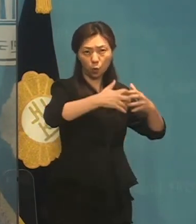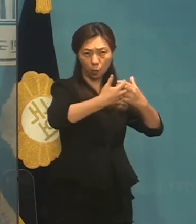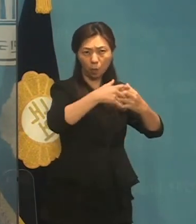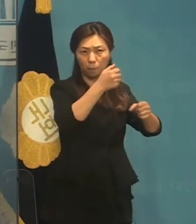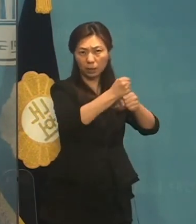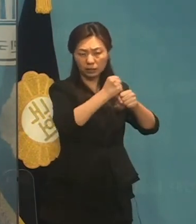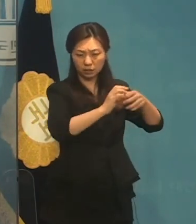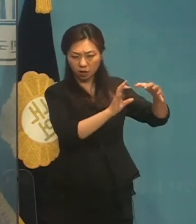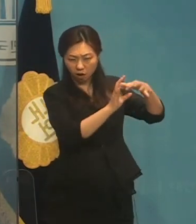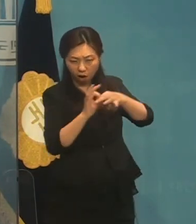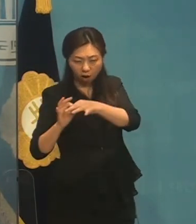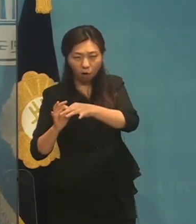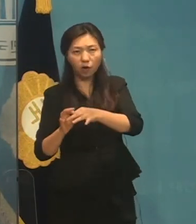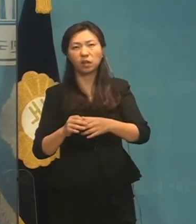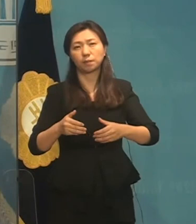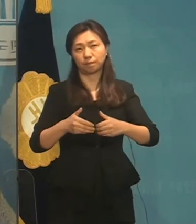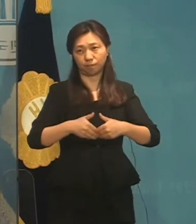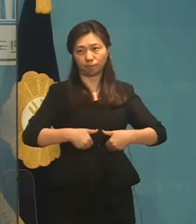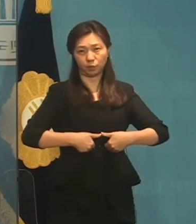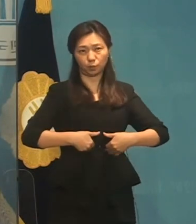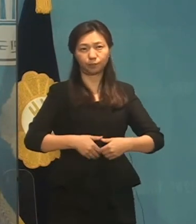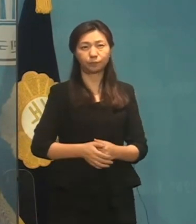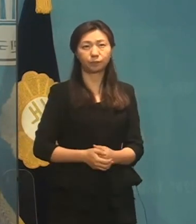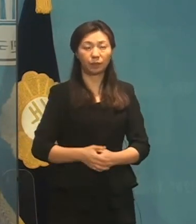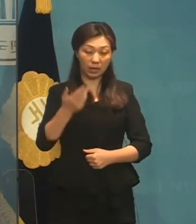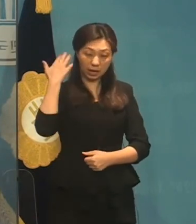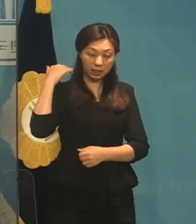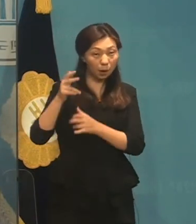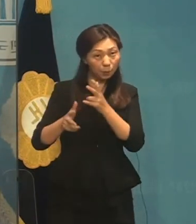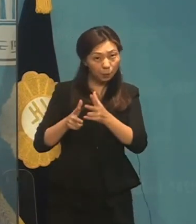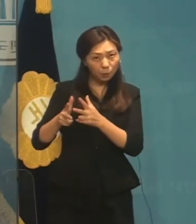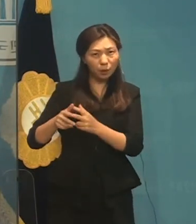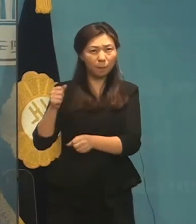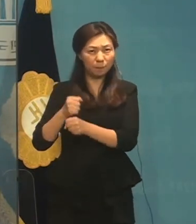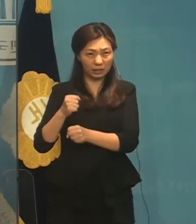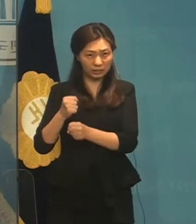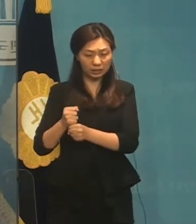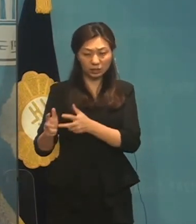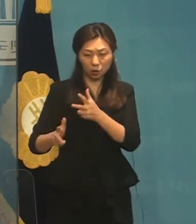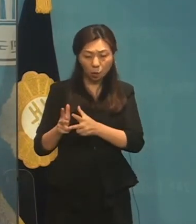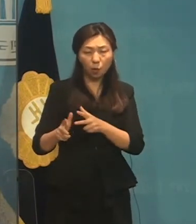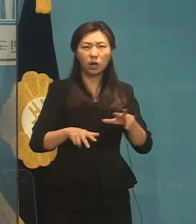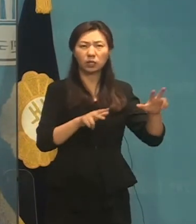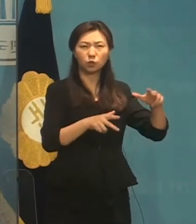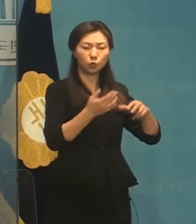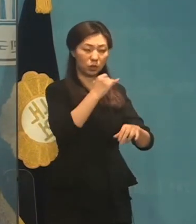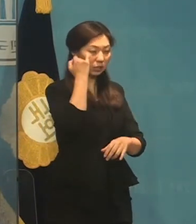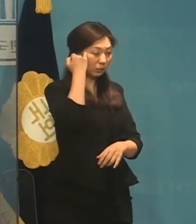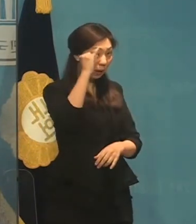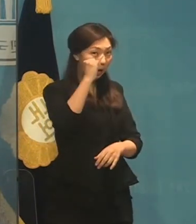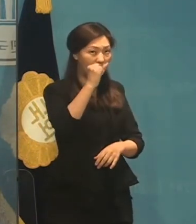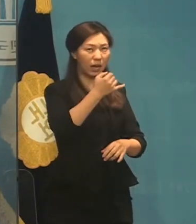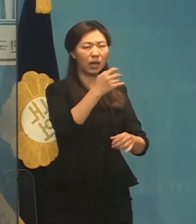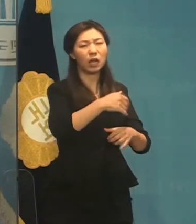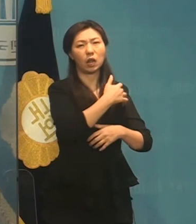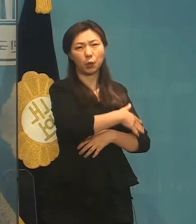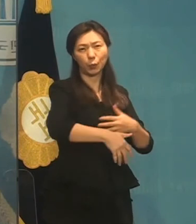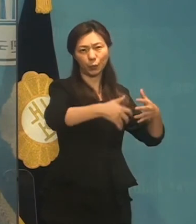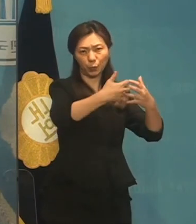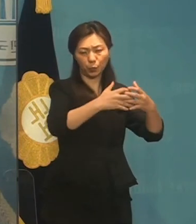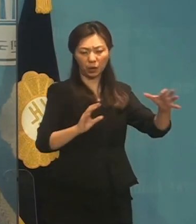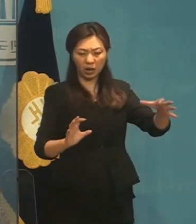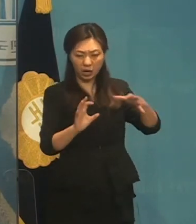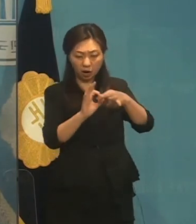스마트화하겠습니다. 대구 로봇 산업과 전통 제조업을 연계하여 공간 성장을 확대하겠습니다.